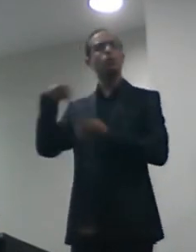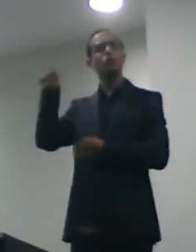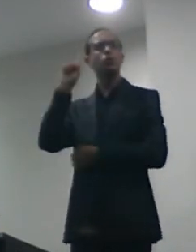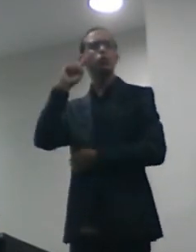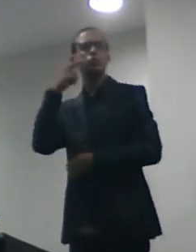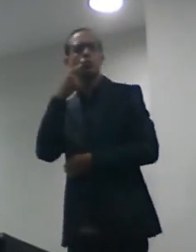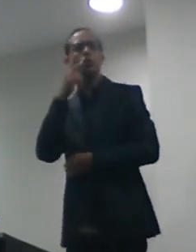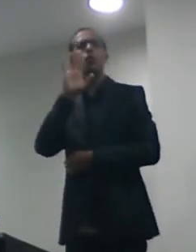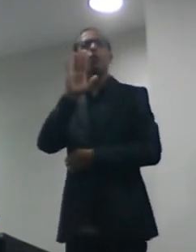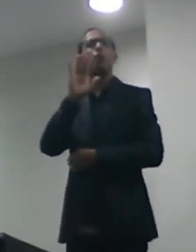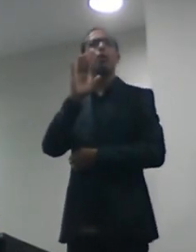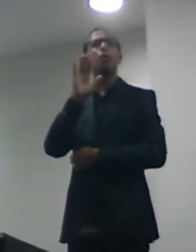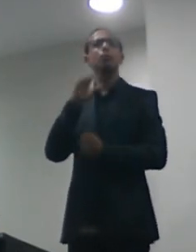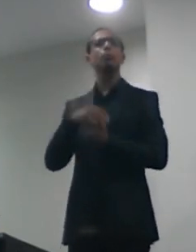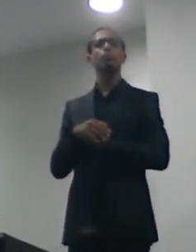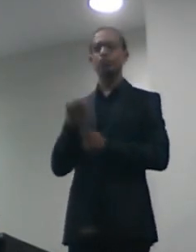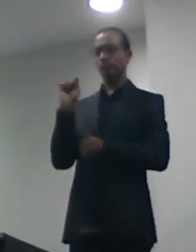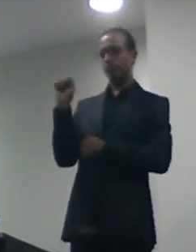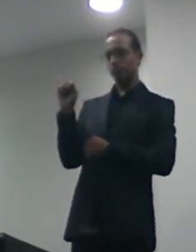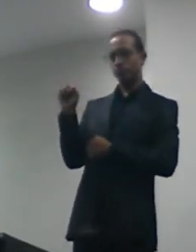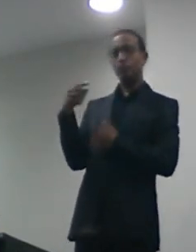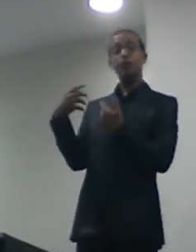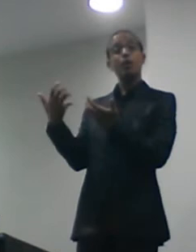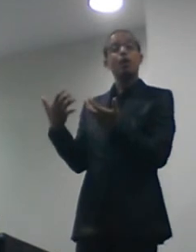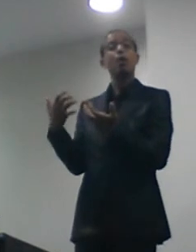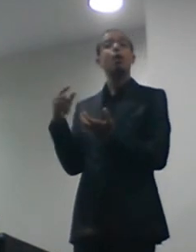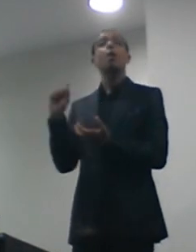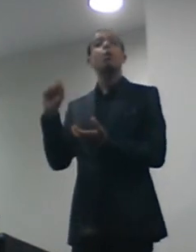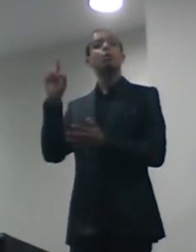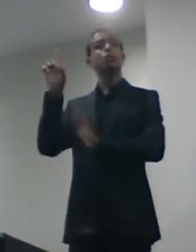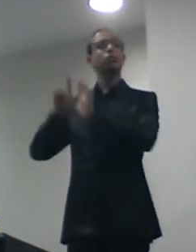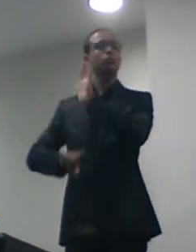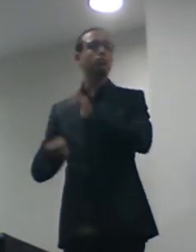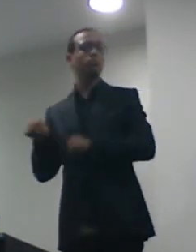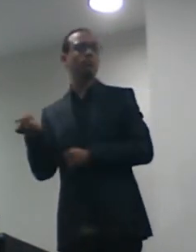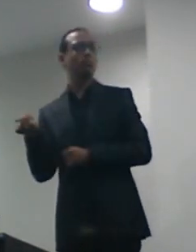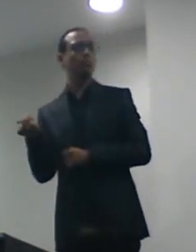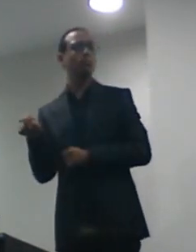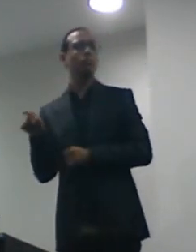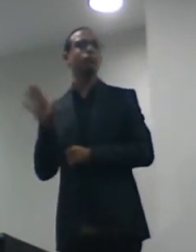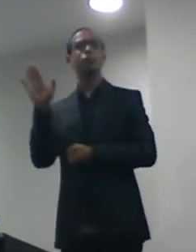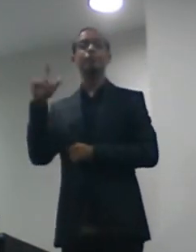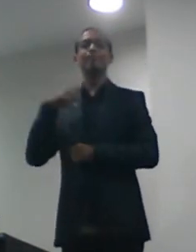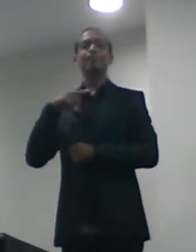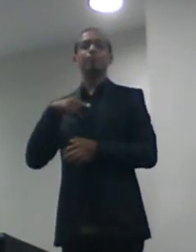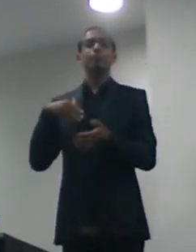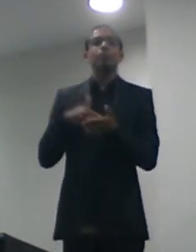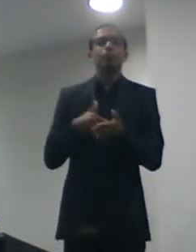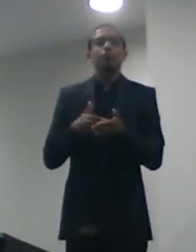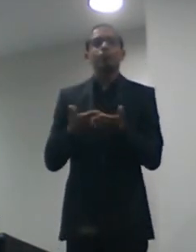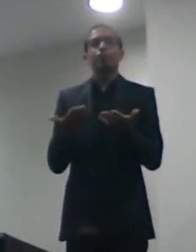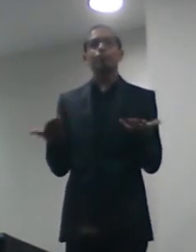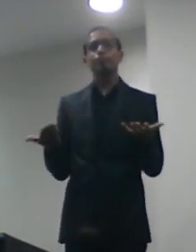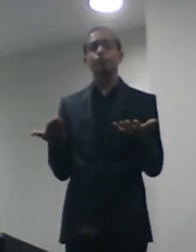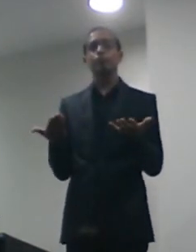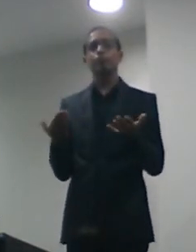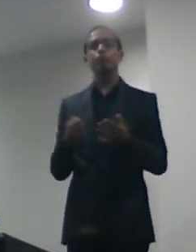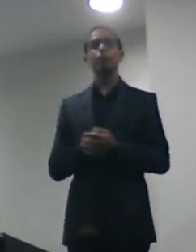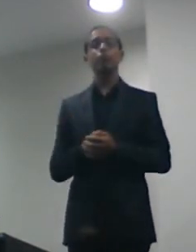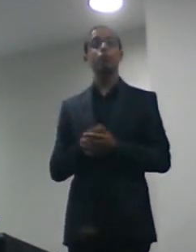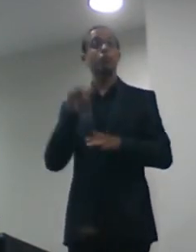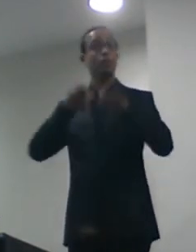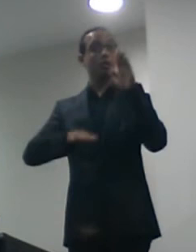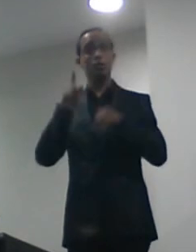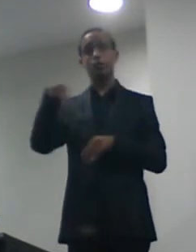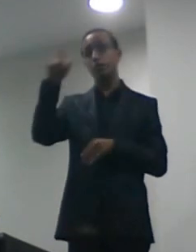é que eles querem os seus direitos, só que eles são limitados. Muitas pessoas